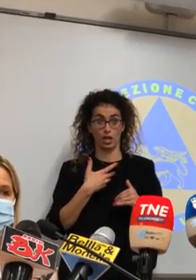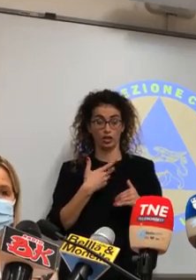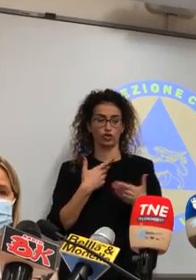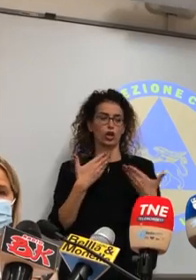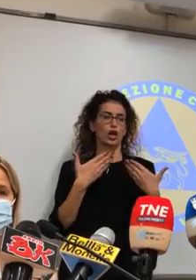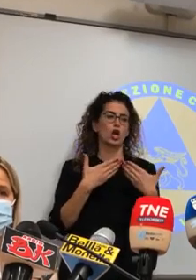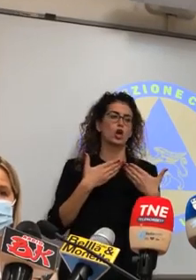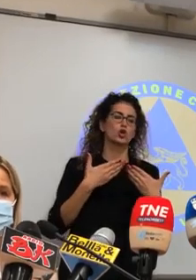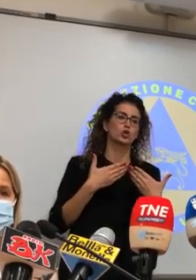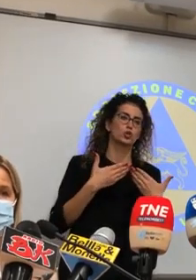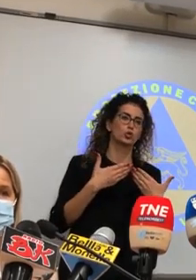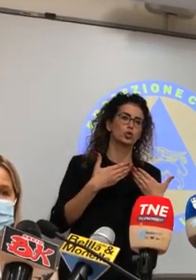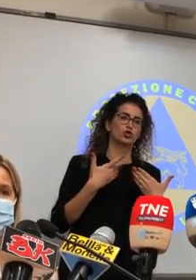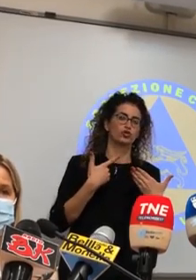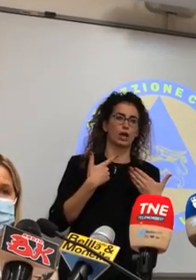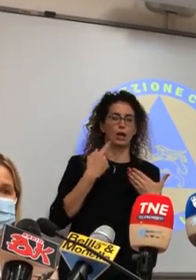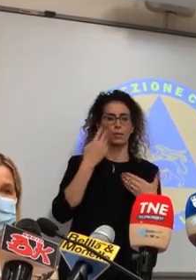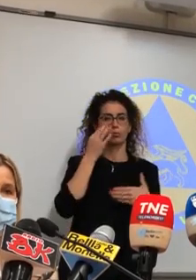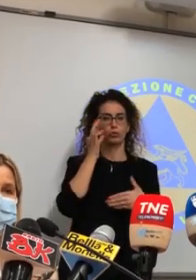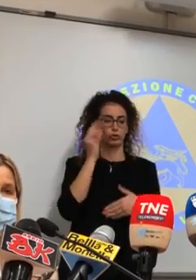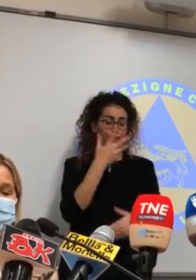protetti.